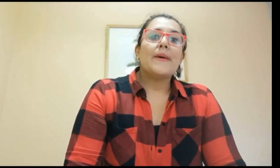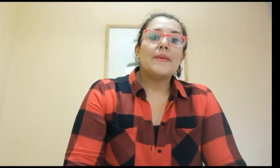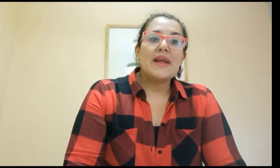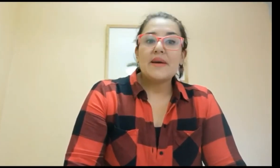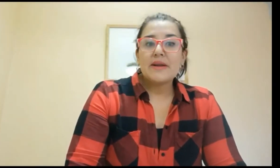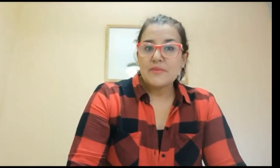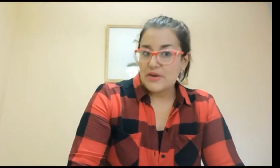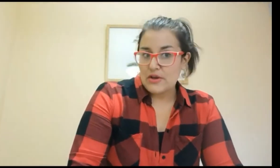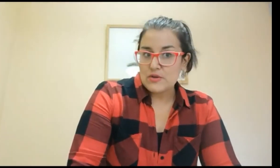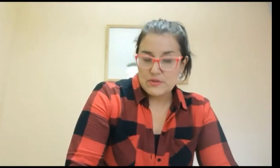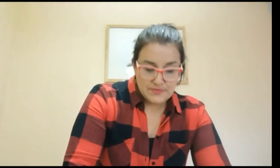Problema número 2.